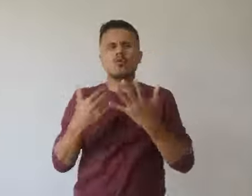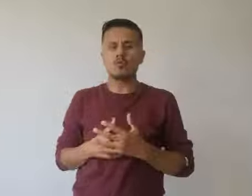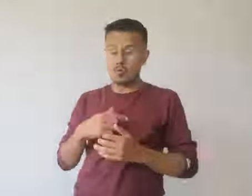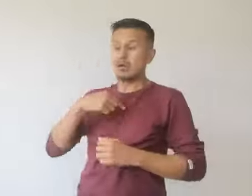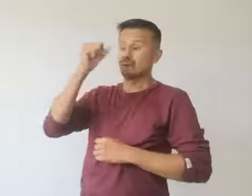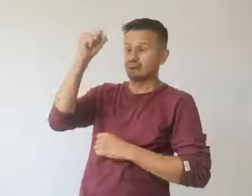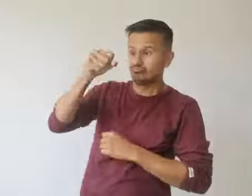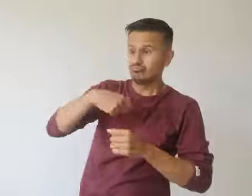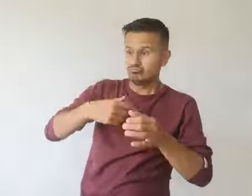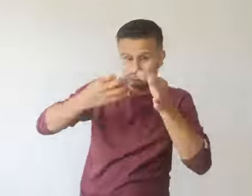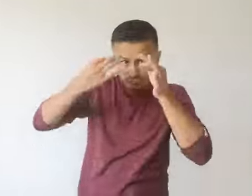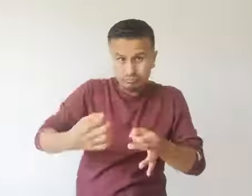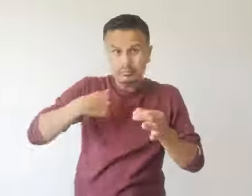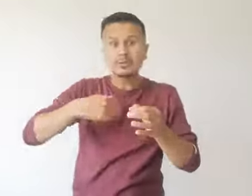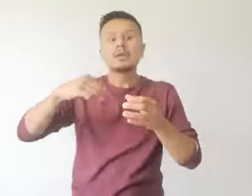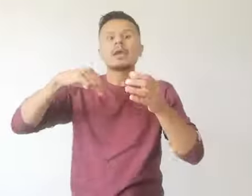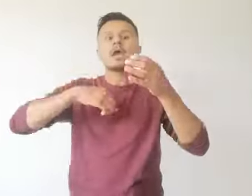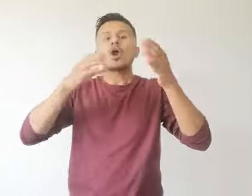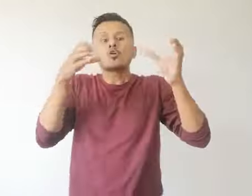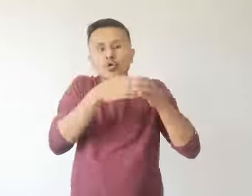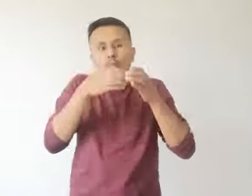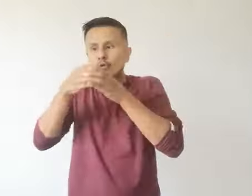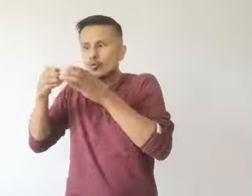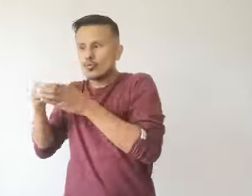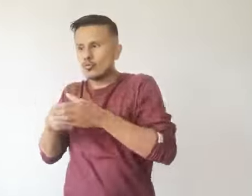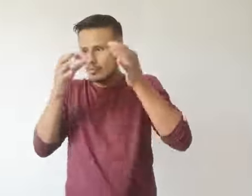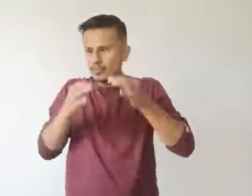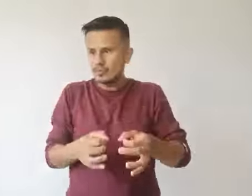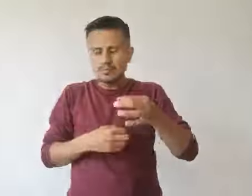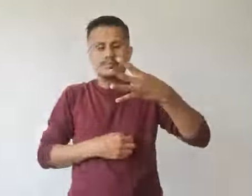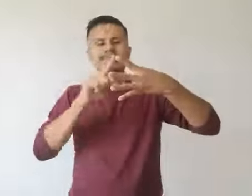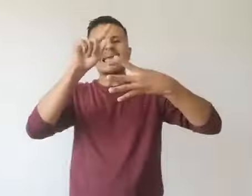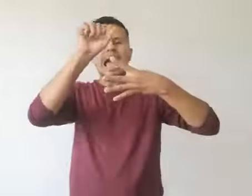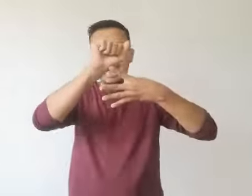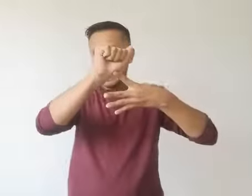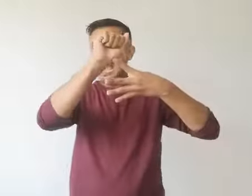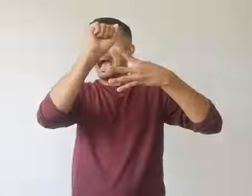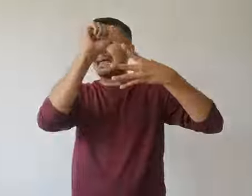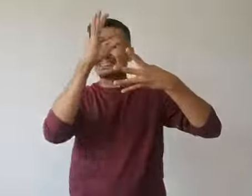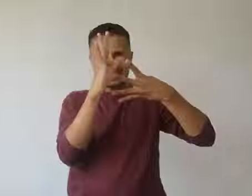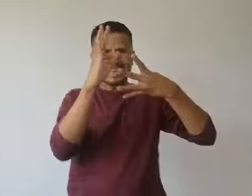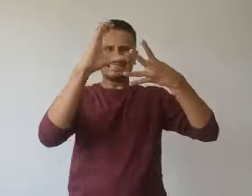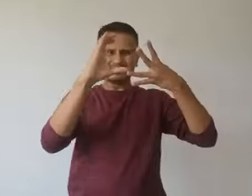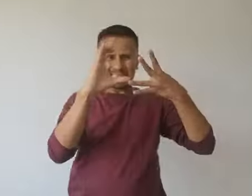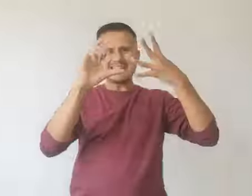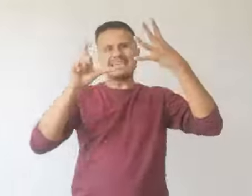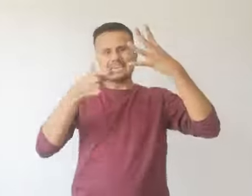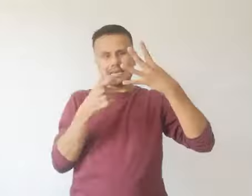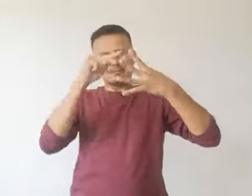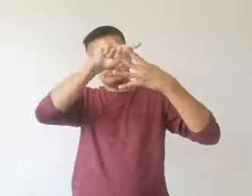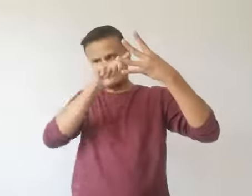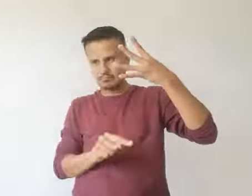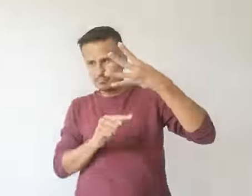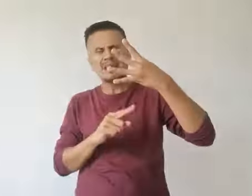tipos distintos de nucleótidos, A, T, C y G. ¿Y la proporción de cada uno de ellos qué indica? Dos